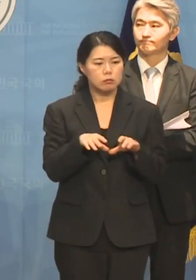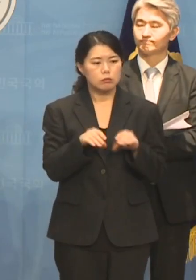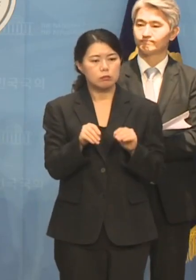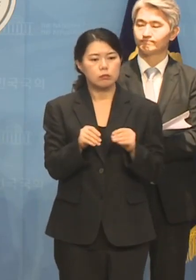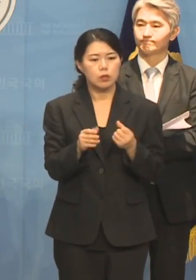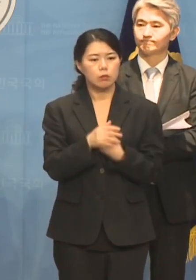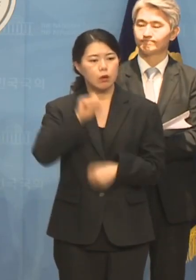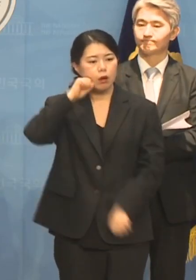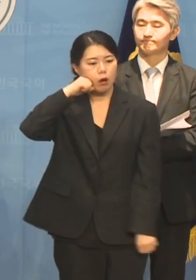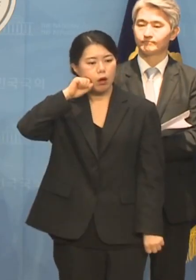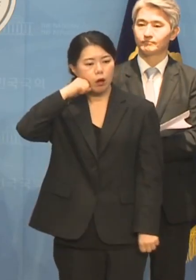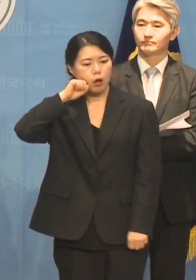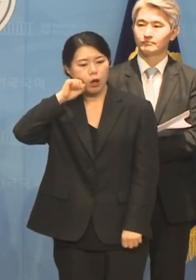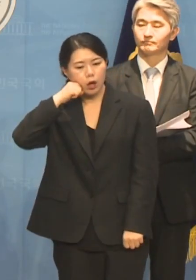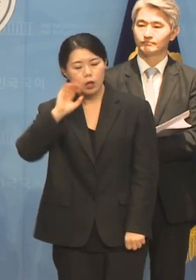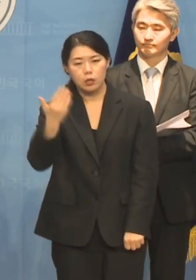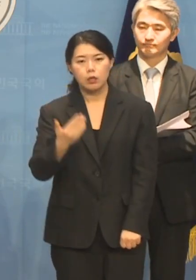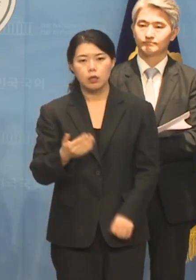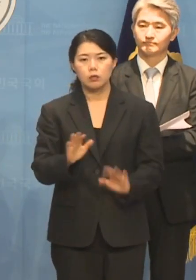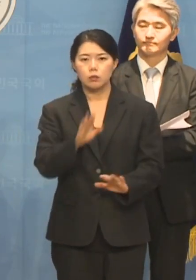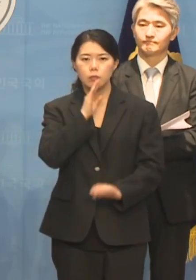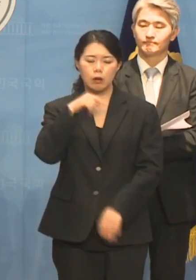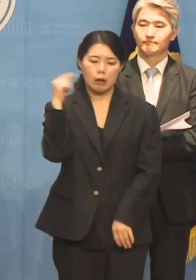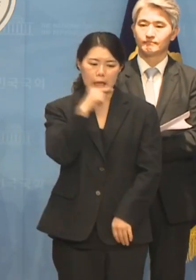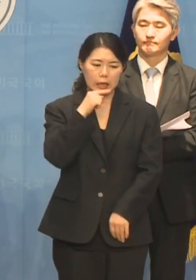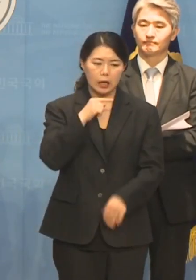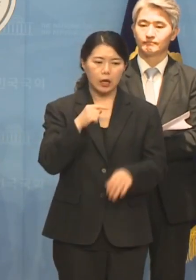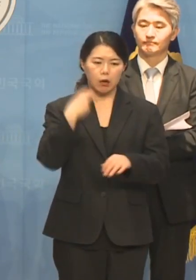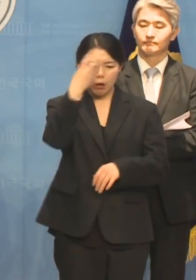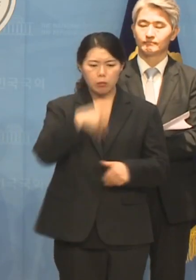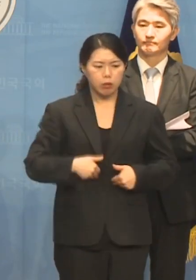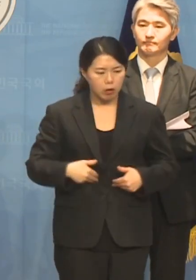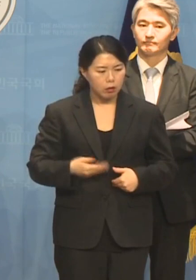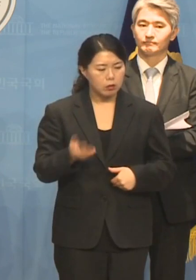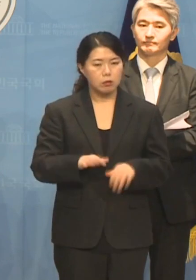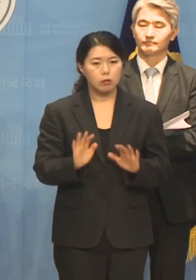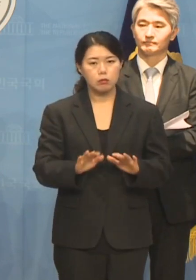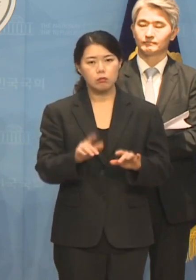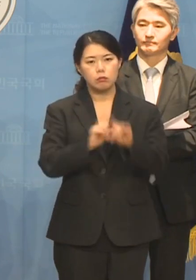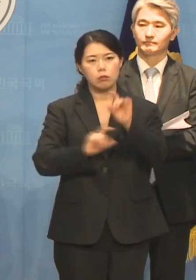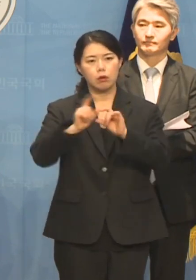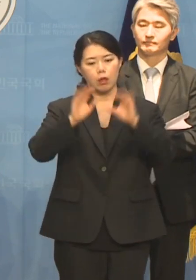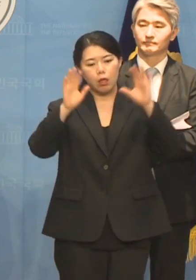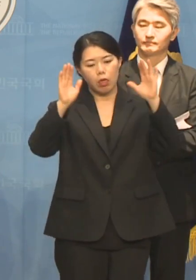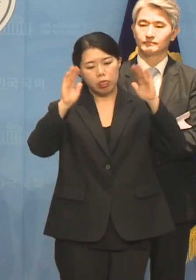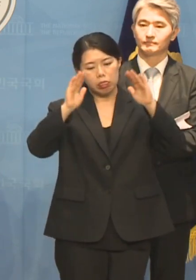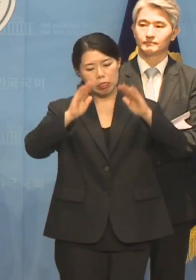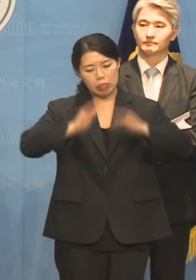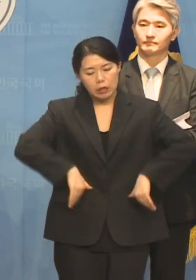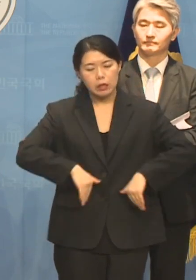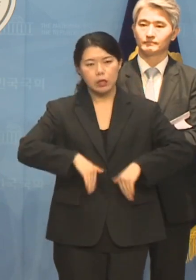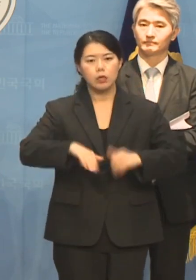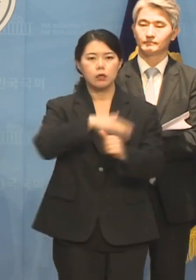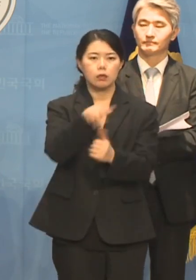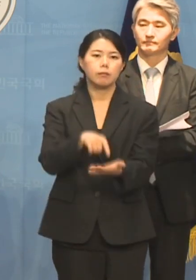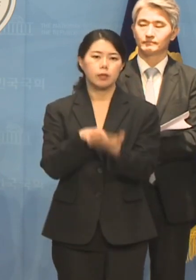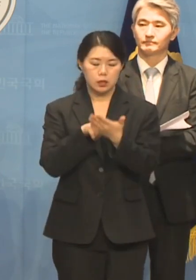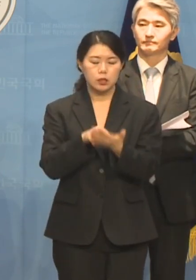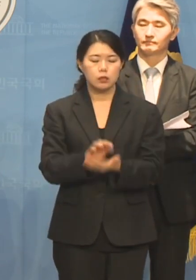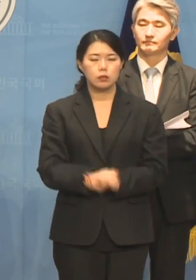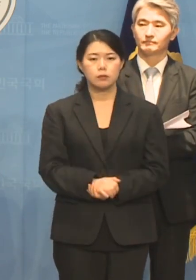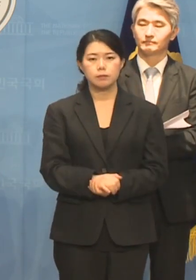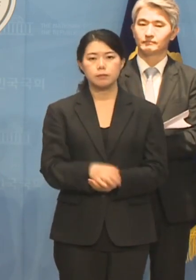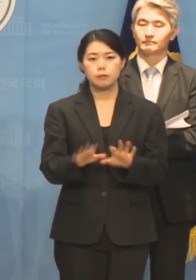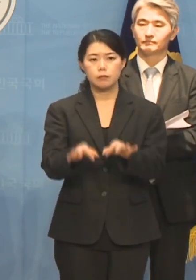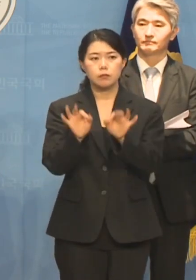굉장한 어려움들을 겪고 있는데, 엄격하게 관리돼야 될 가계부채들이 이번에 또 많이 무너지는 그런 현상도 보여주었습니다.